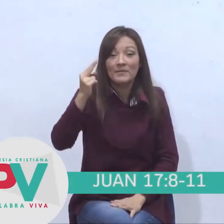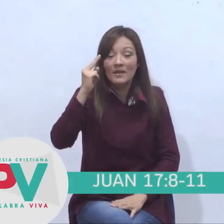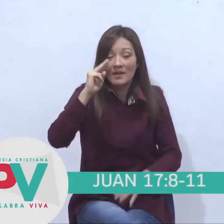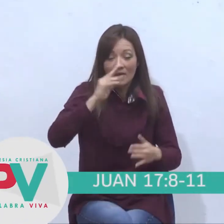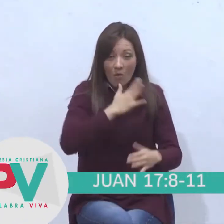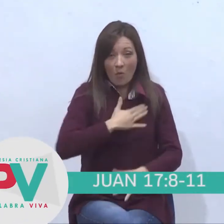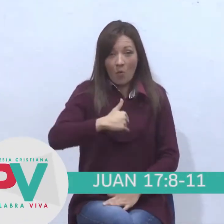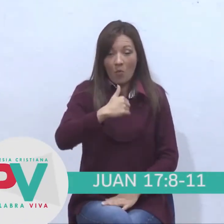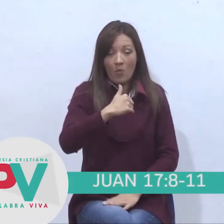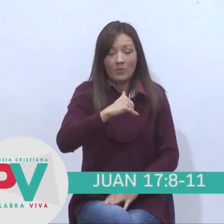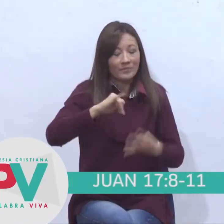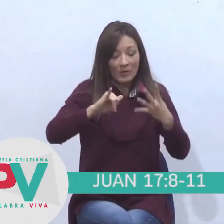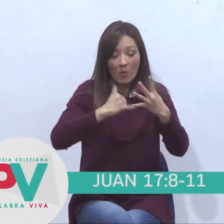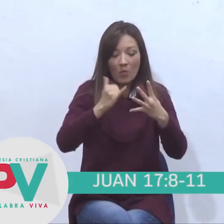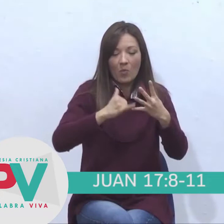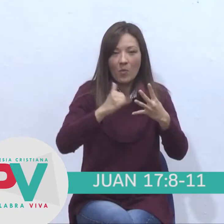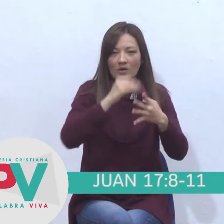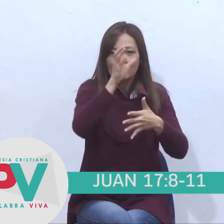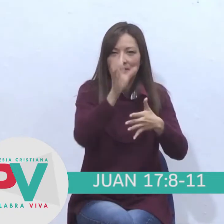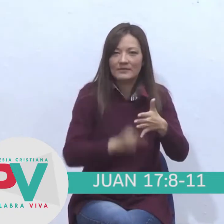8.